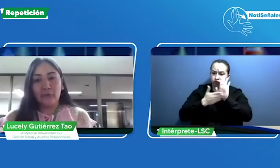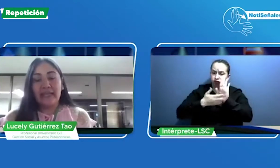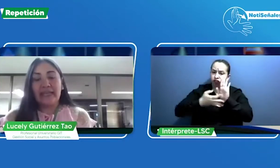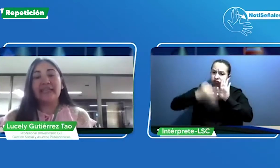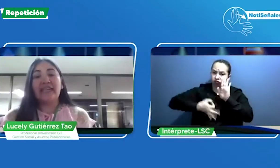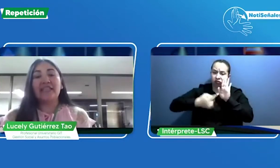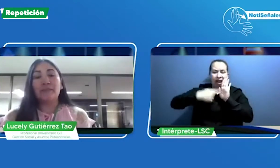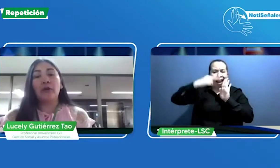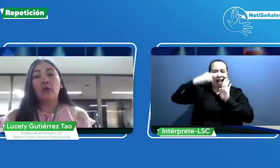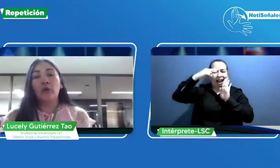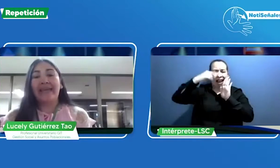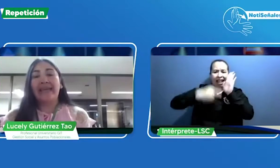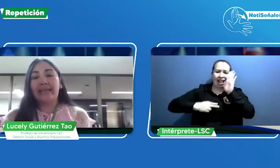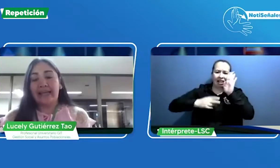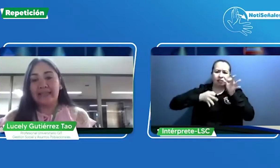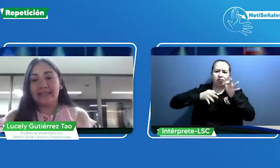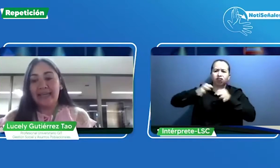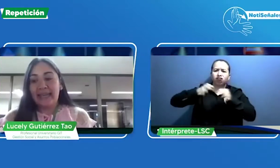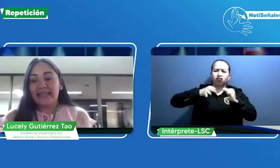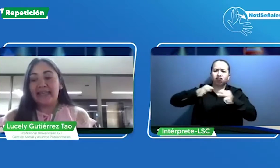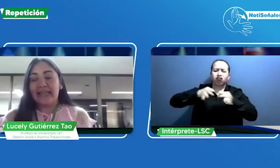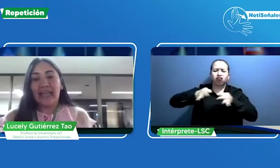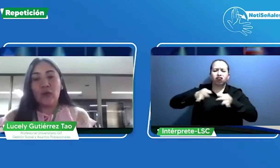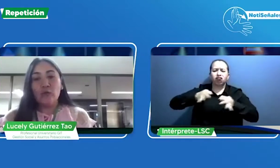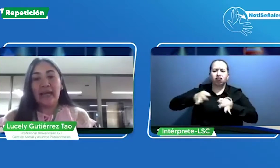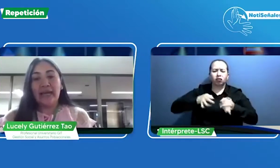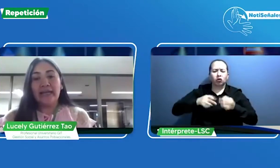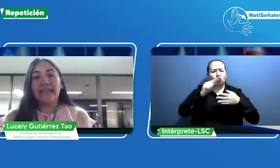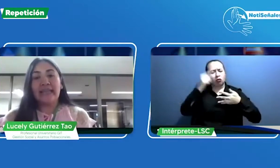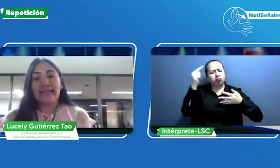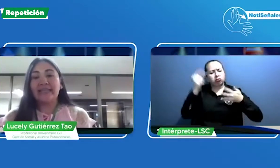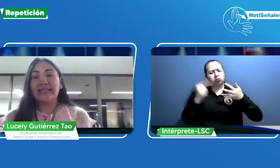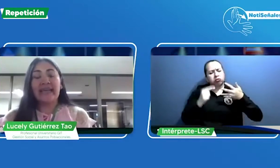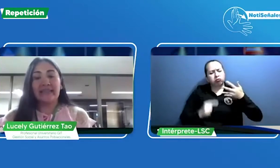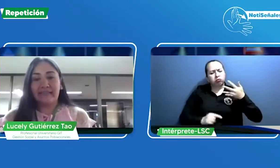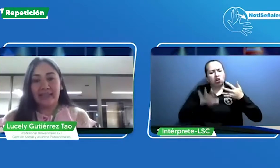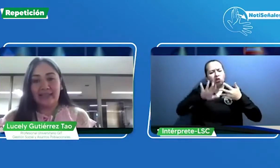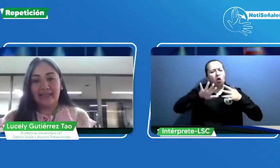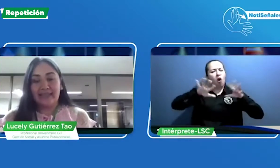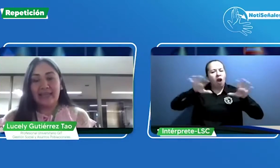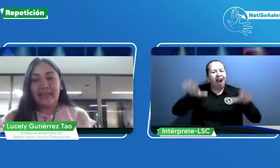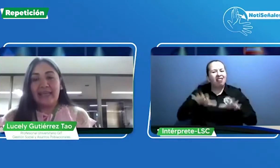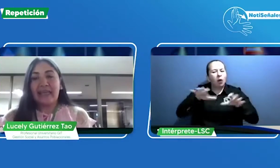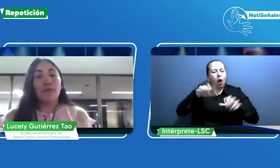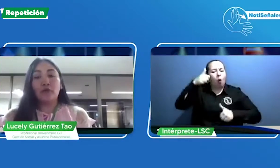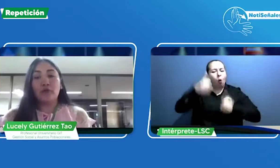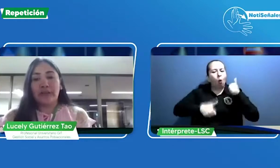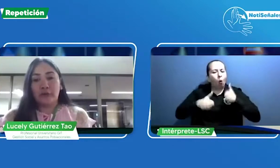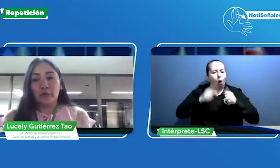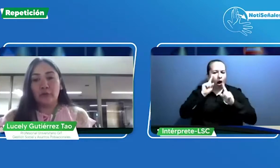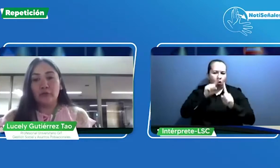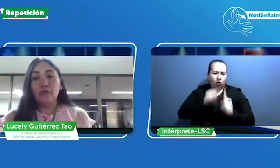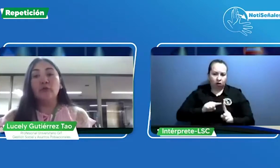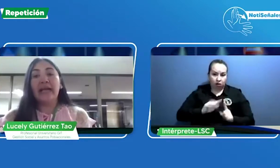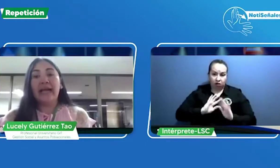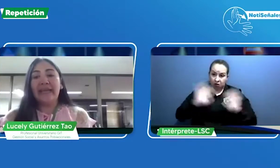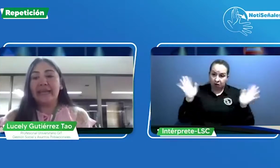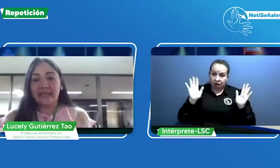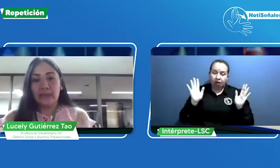leyó y se explicó el alcance de cada una de esas actividades. Y por sobre todo,